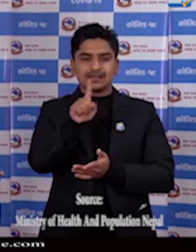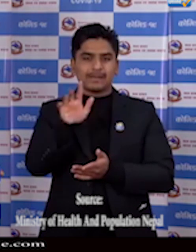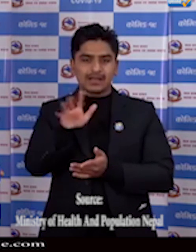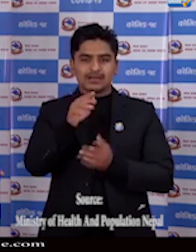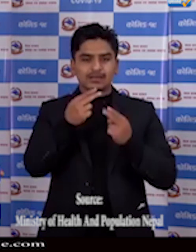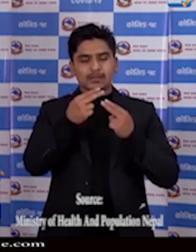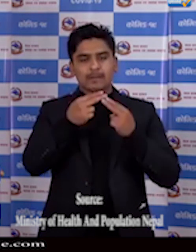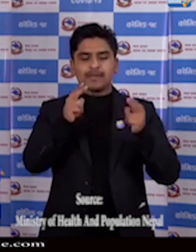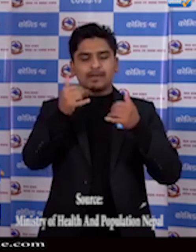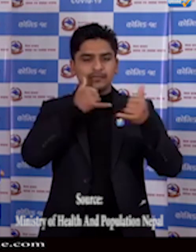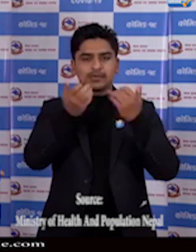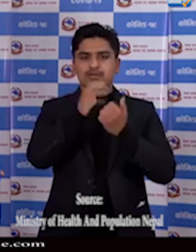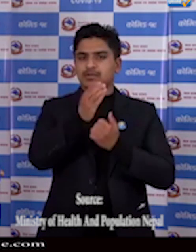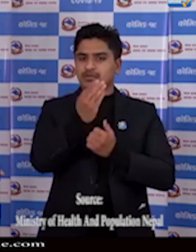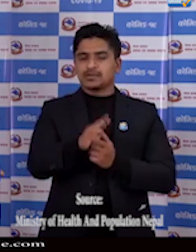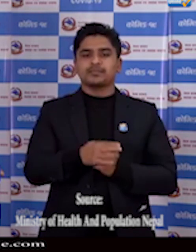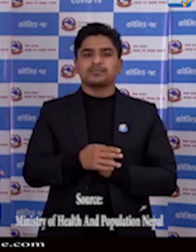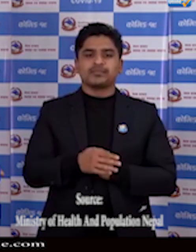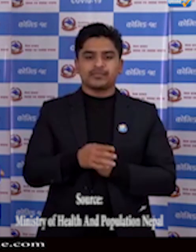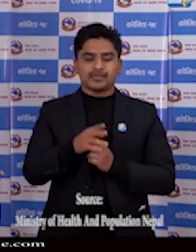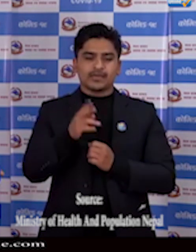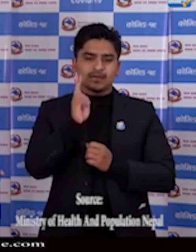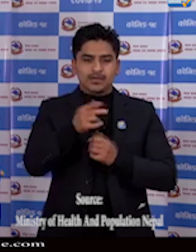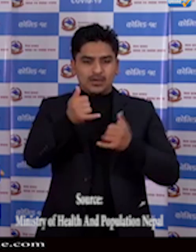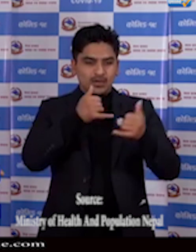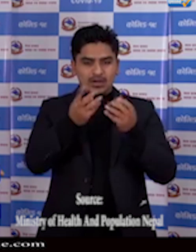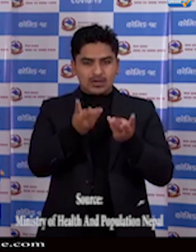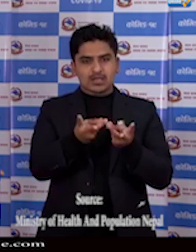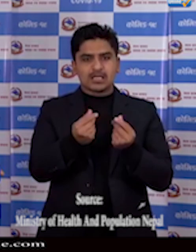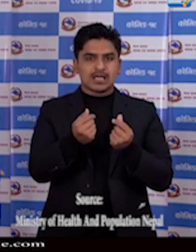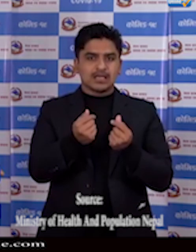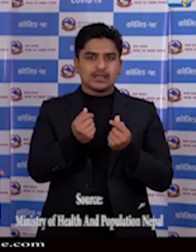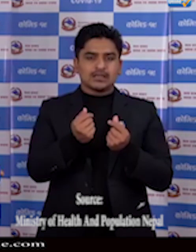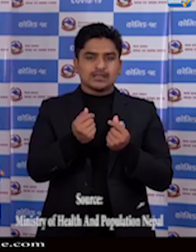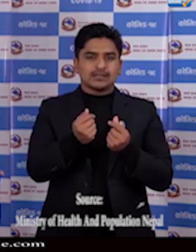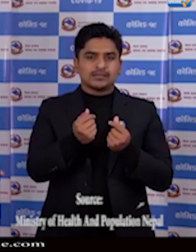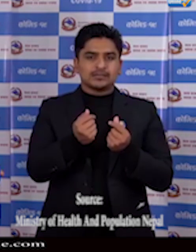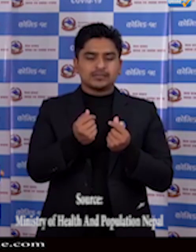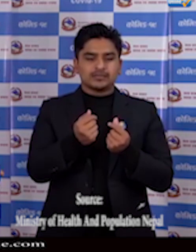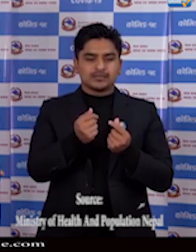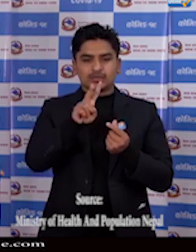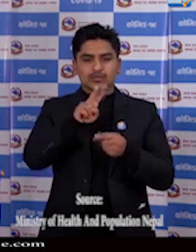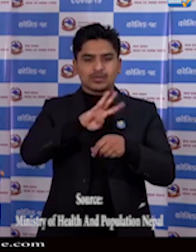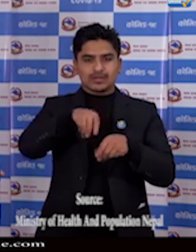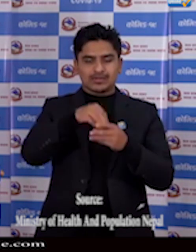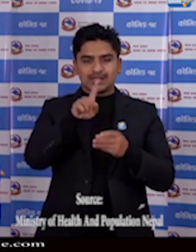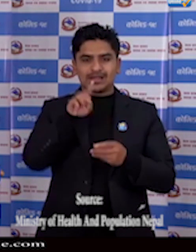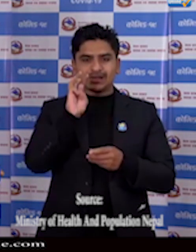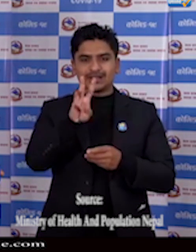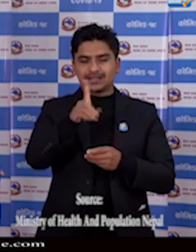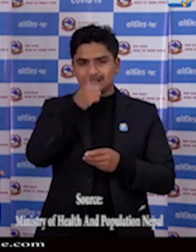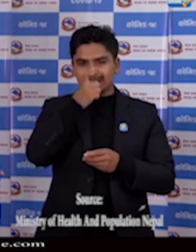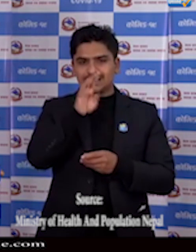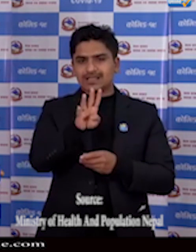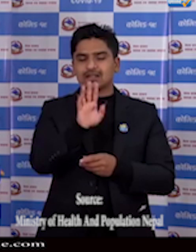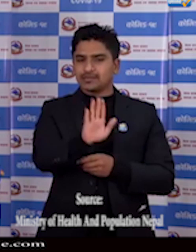यहाँहरूले निःशुल्क रूपमा डायल गर्न सक्नुहुन्छ। यस्तो कल आउने सङ्ख्या पछिल्लो 24 घन्टामा